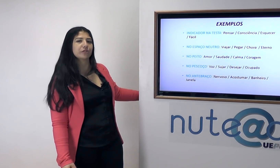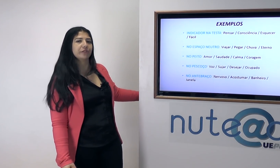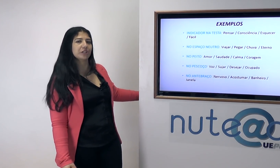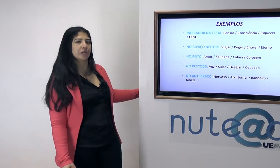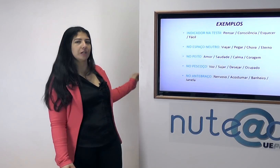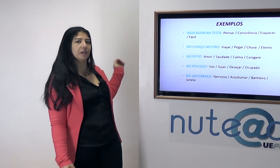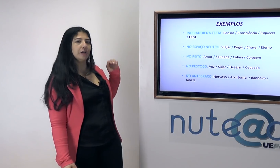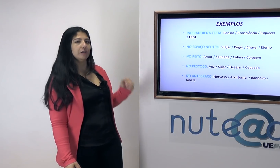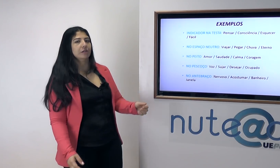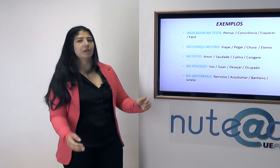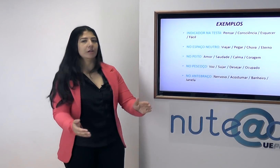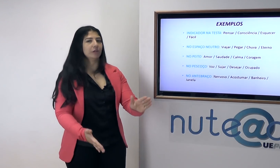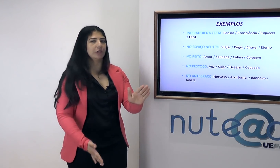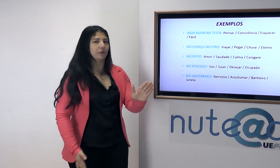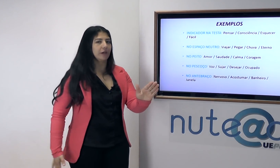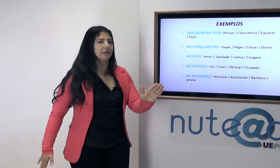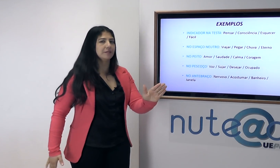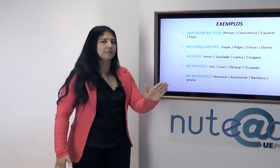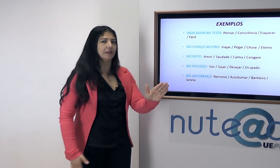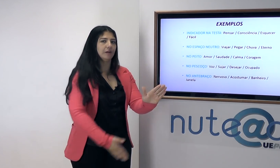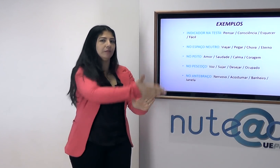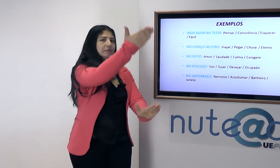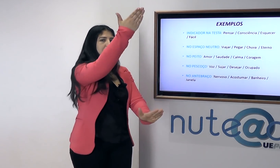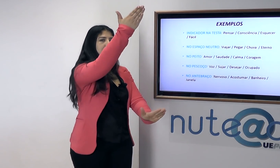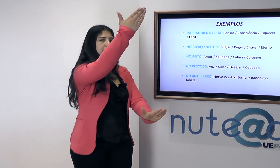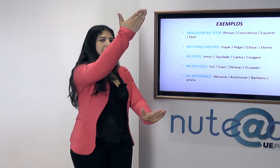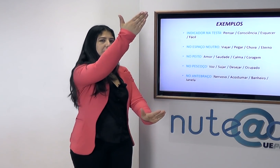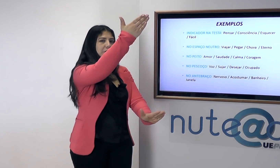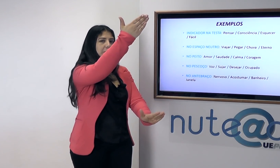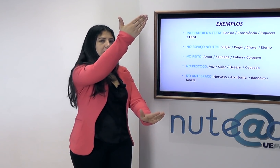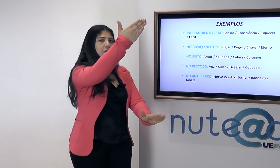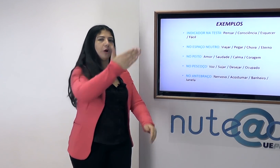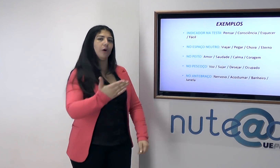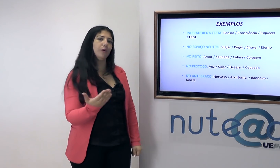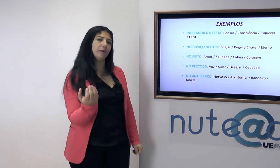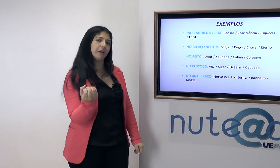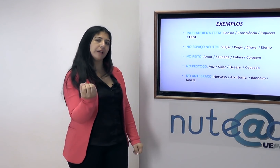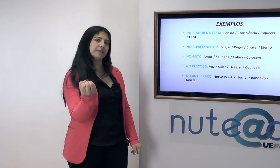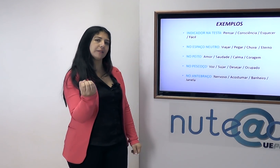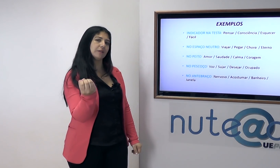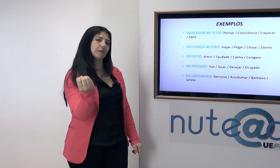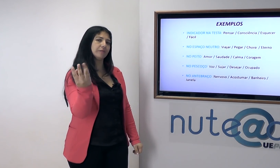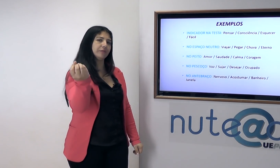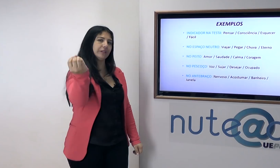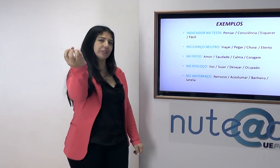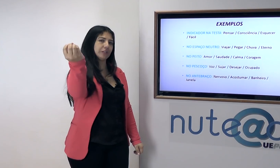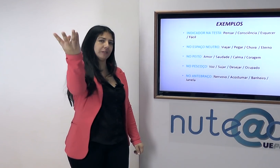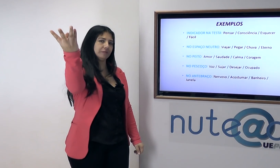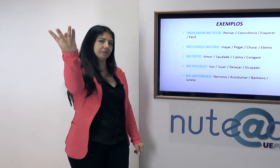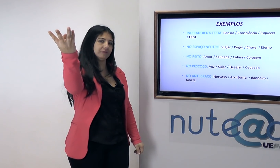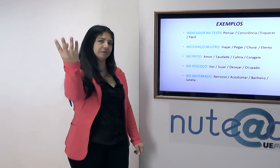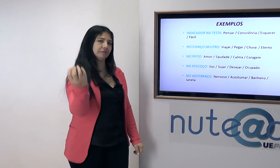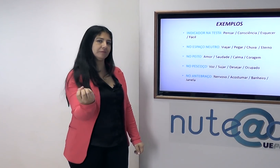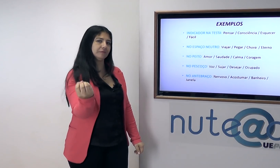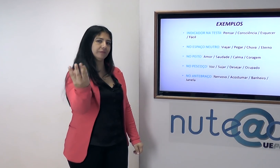de viajar? Eu tenho esse sinal, viajar, ou esse aqui, ó, viajar.